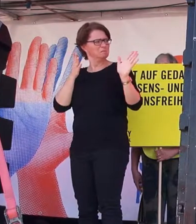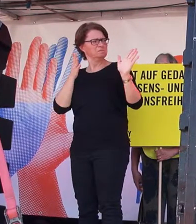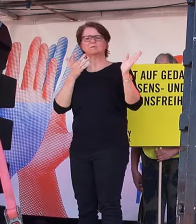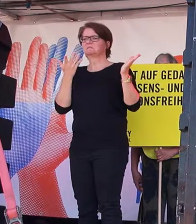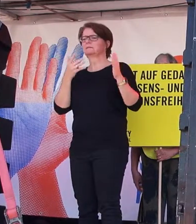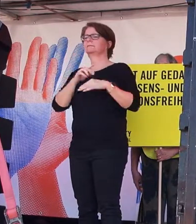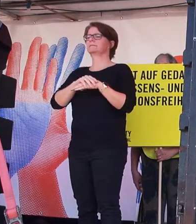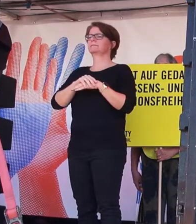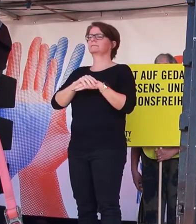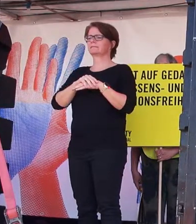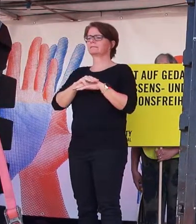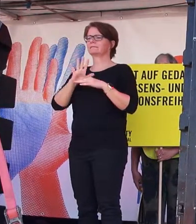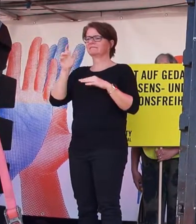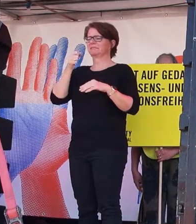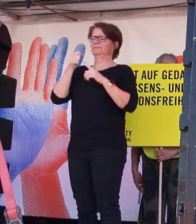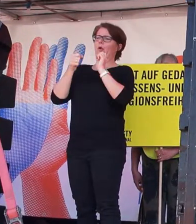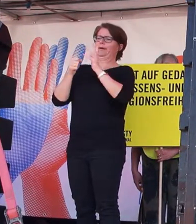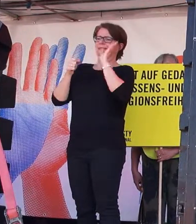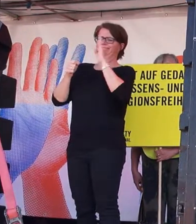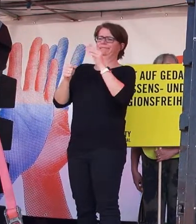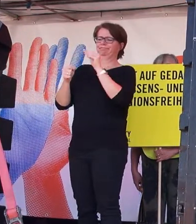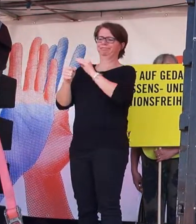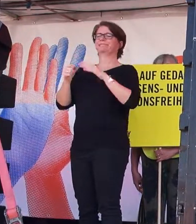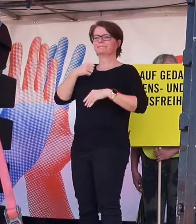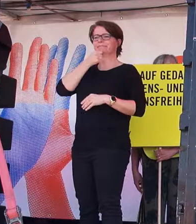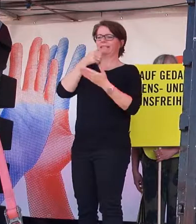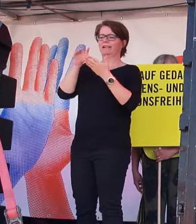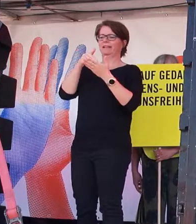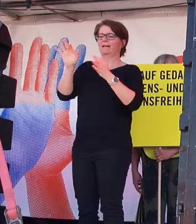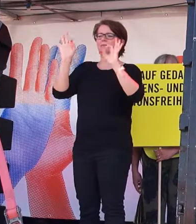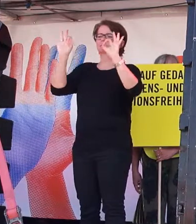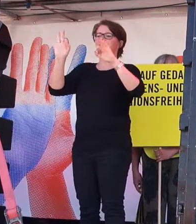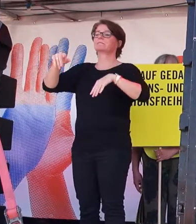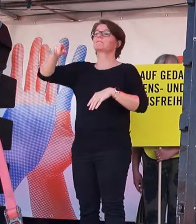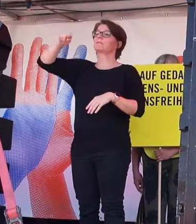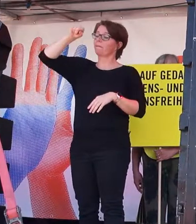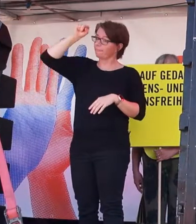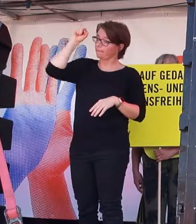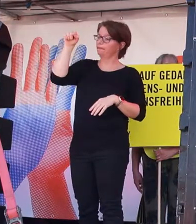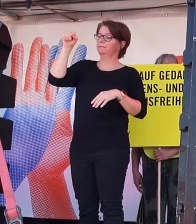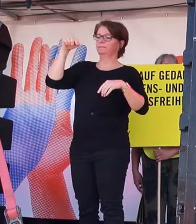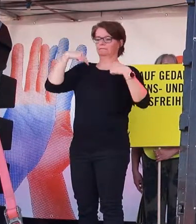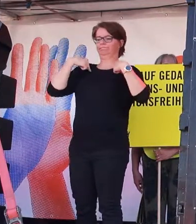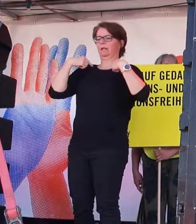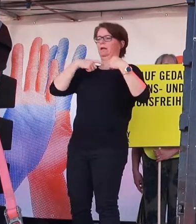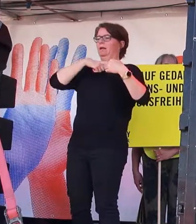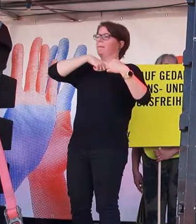Wir kriegen das hin. Die beruhen auf dieser Überzeugung, dass alle Menschen die gleichen Rechte